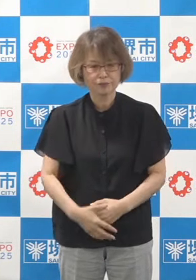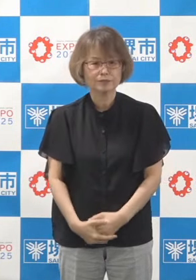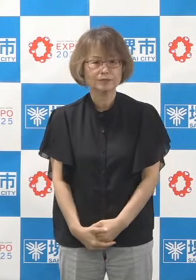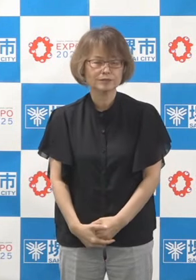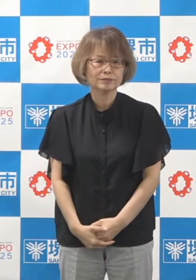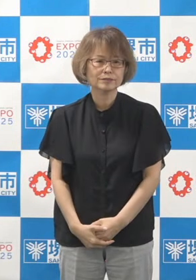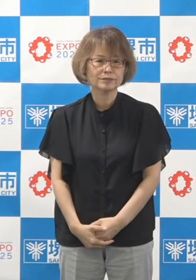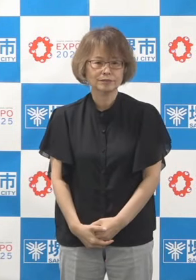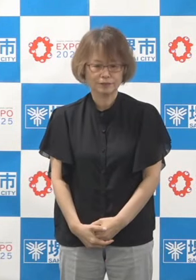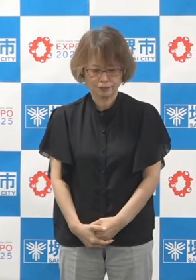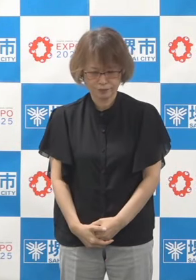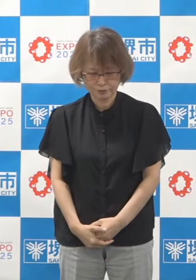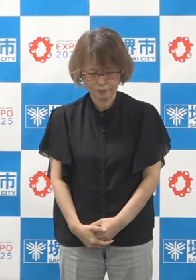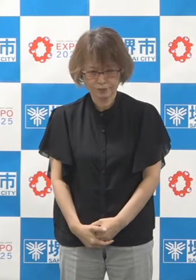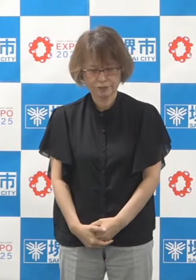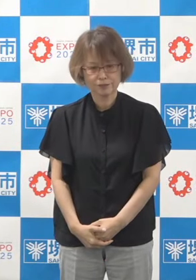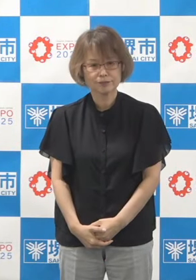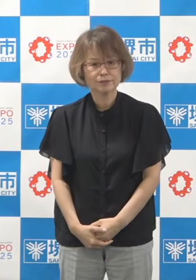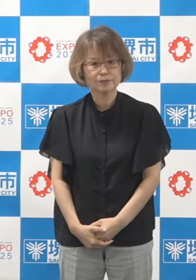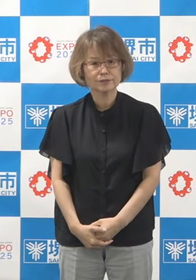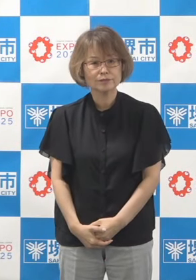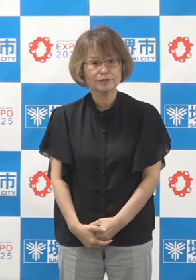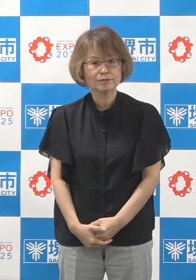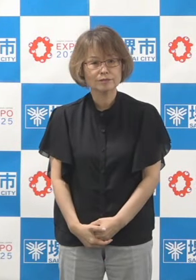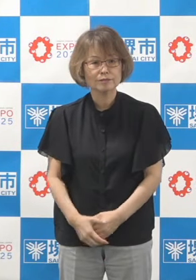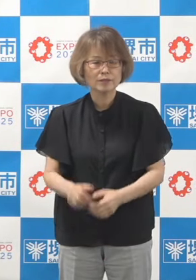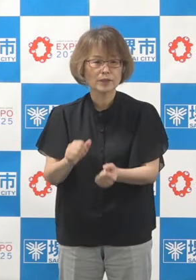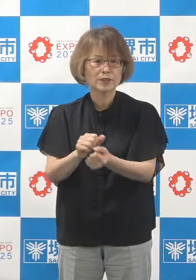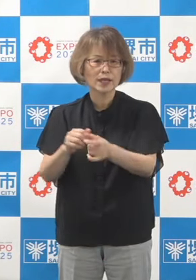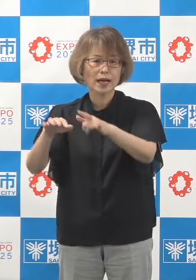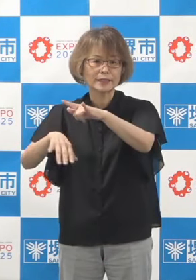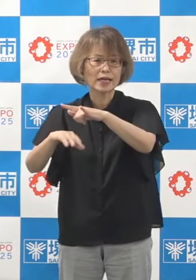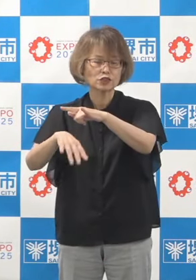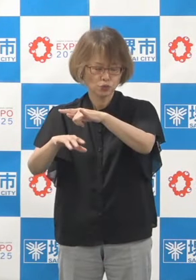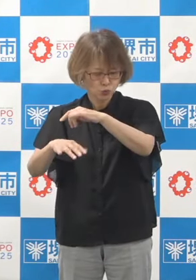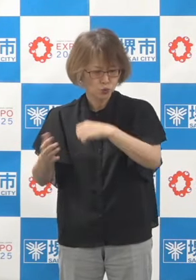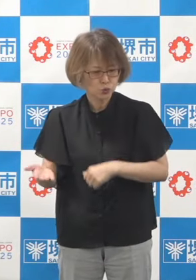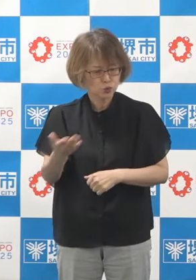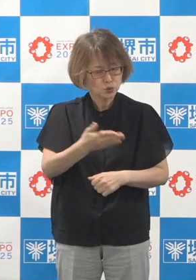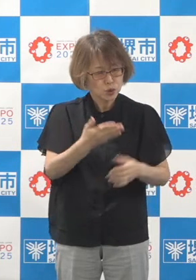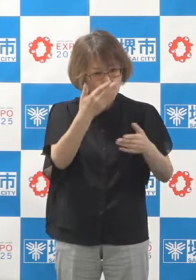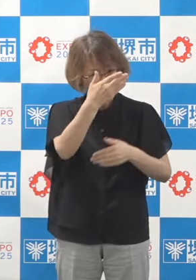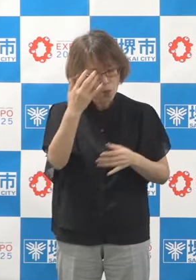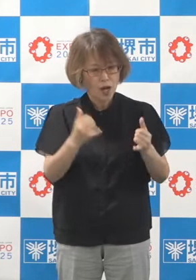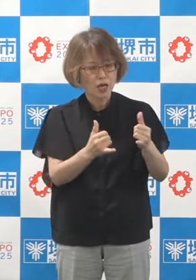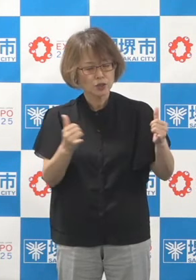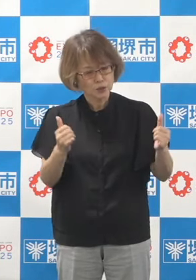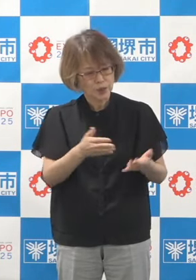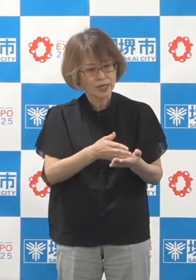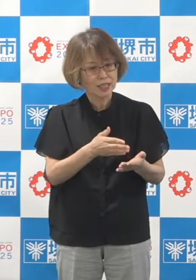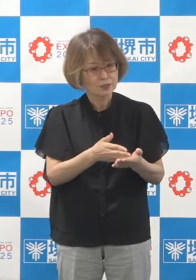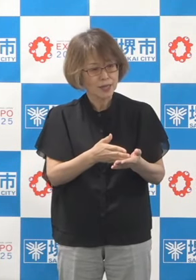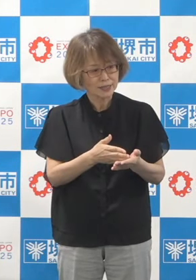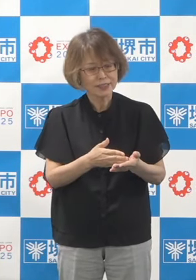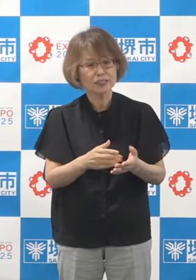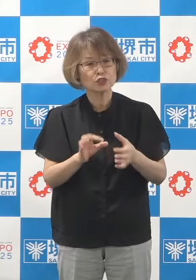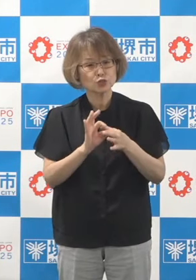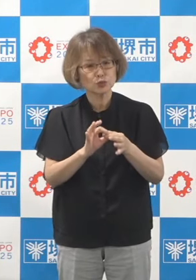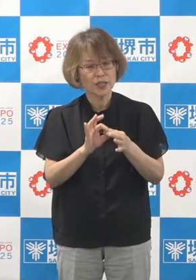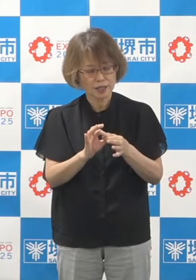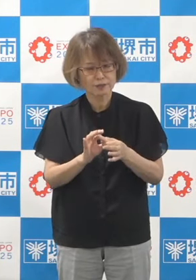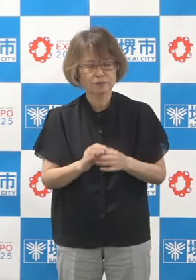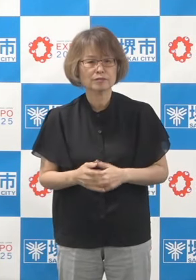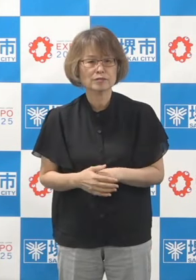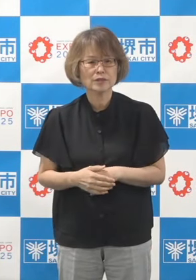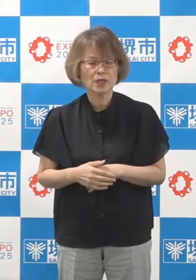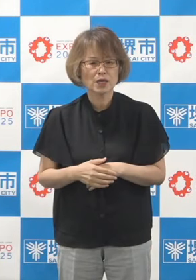関西テレビの高橋と申します。堺大空襲の語り部育成事業についてお伺いします。はい、改めて戦争を経